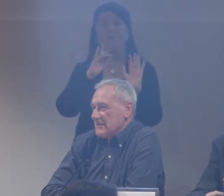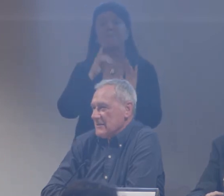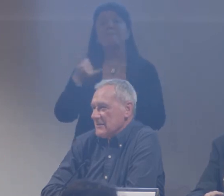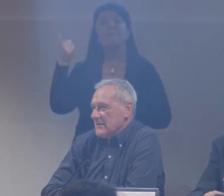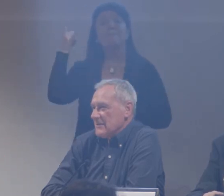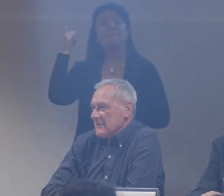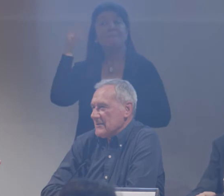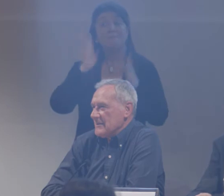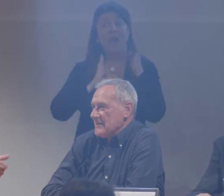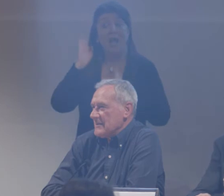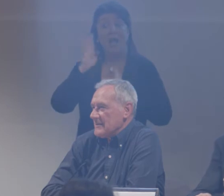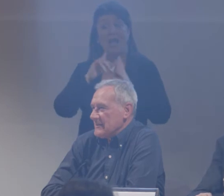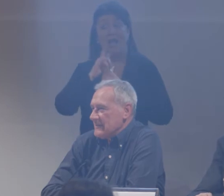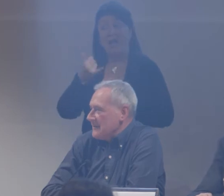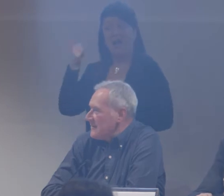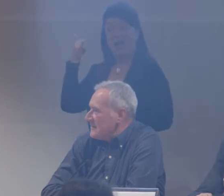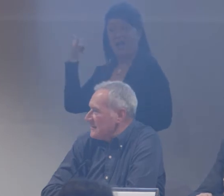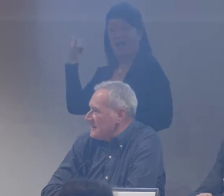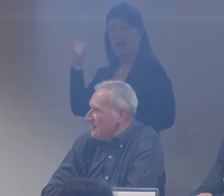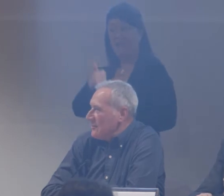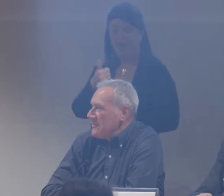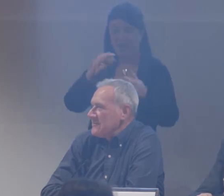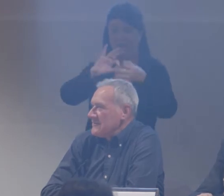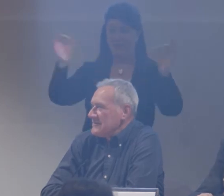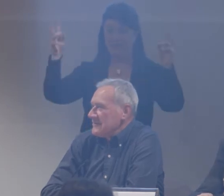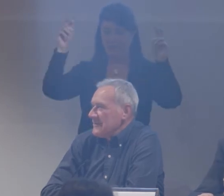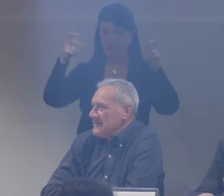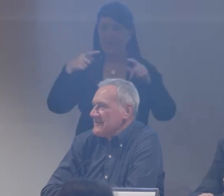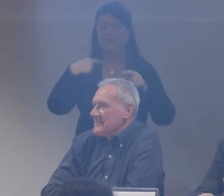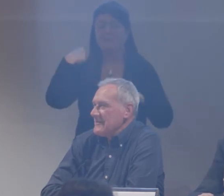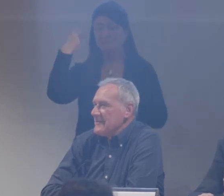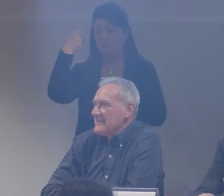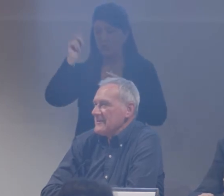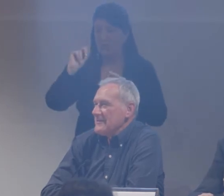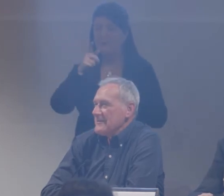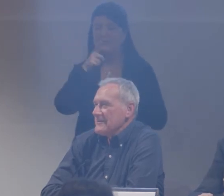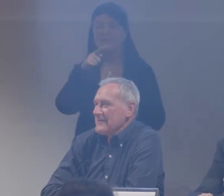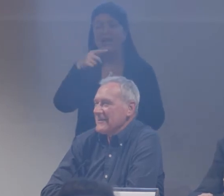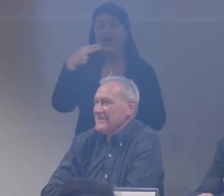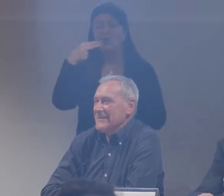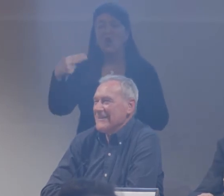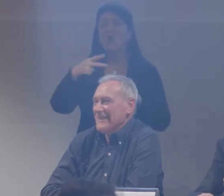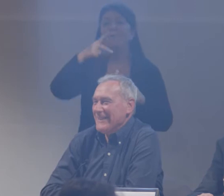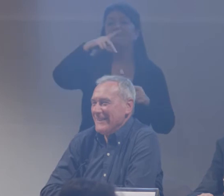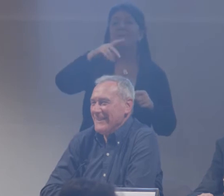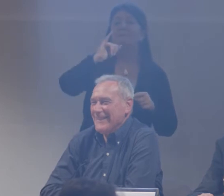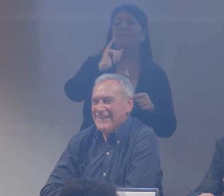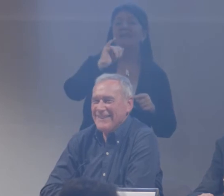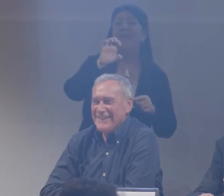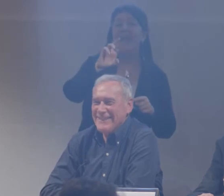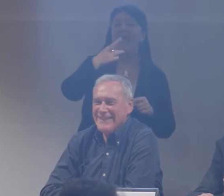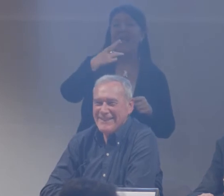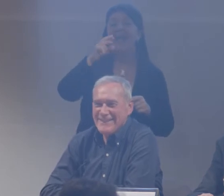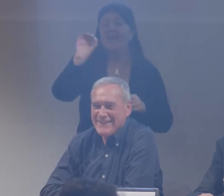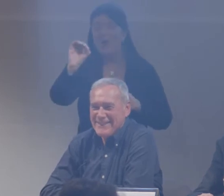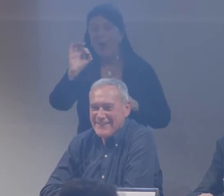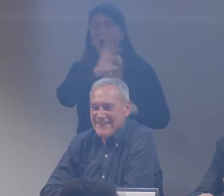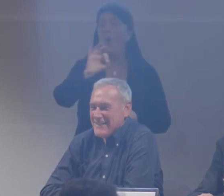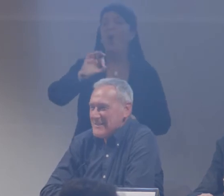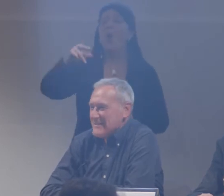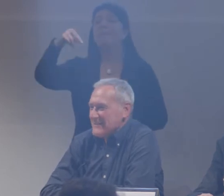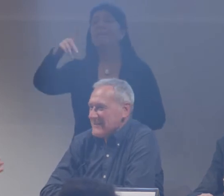poi io ho sostenuto che siccome non si è mai capito se si chiama Pietro o Piero, la mafia non ha mai capito a chi doveva uccidere, però sta